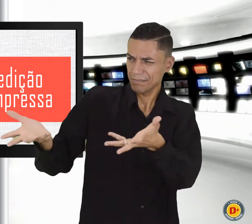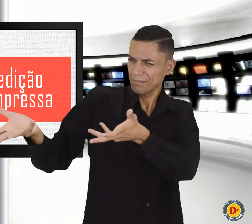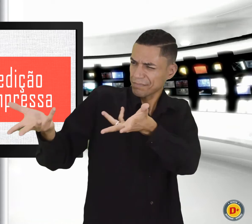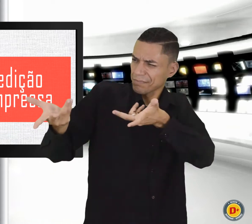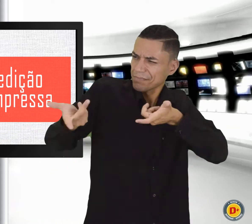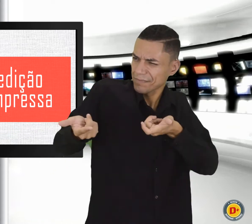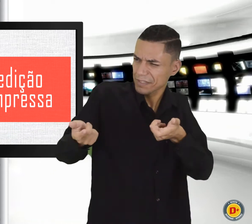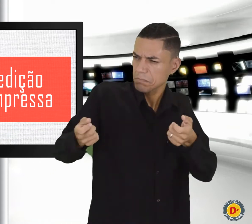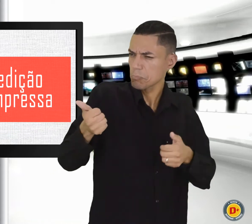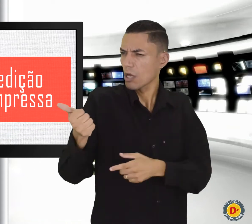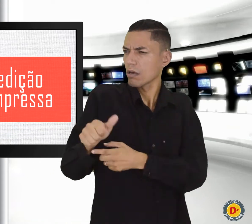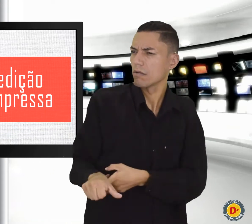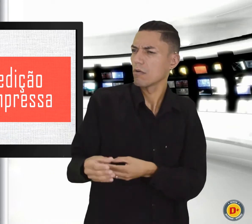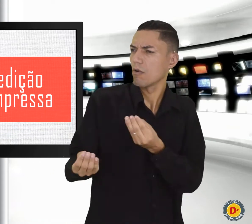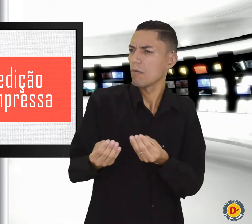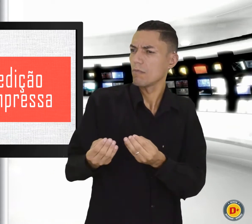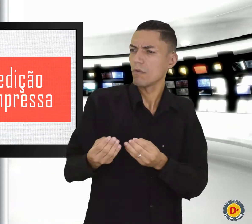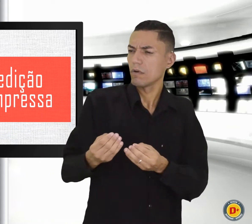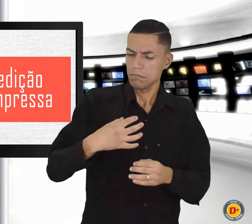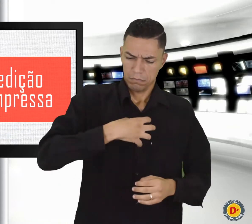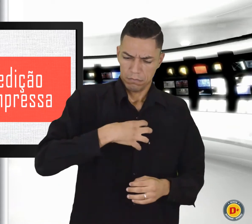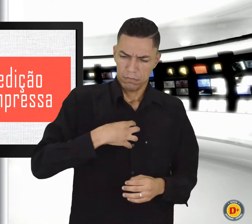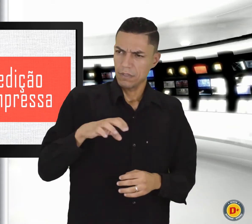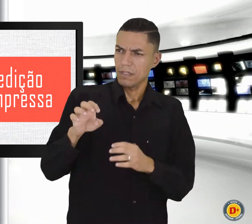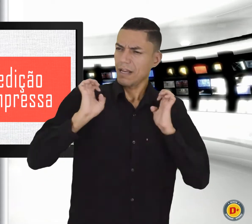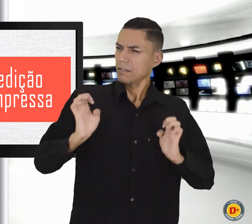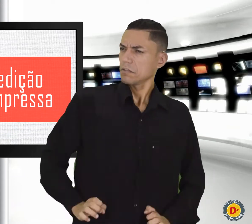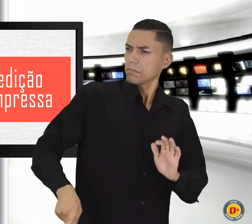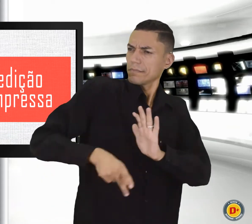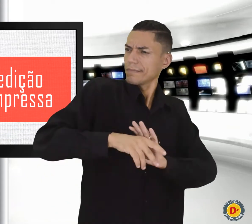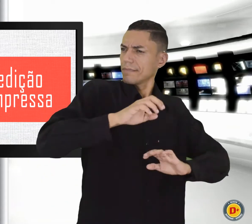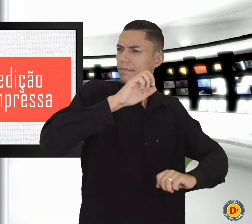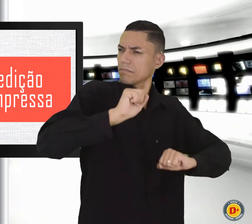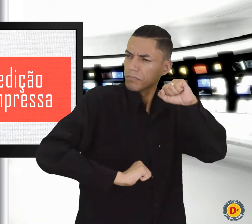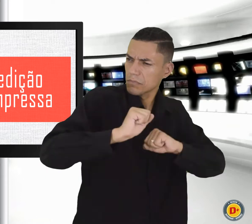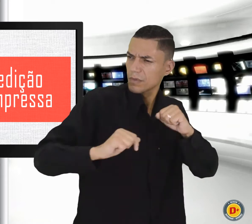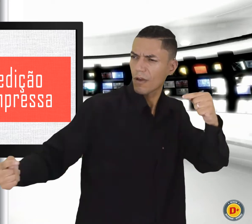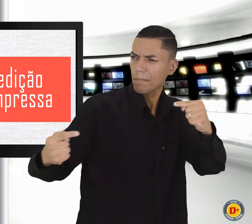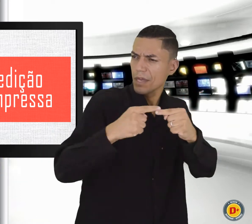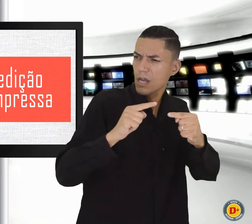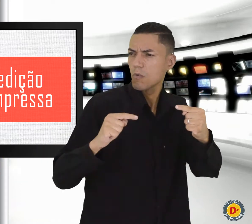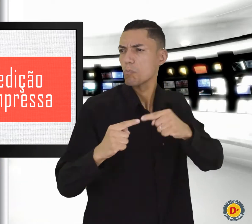em comportamentos corporativos, não em profissões, cargos ou funções a